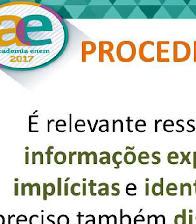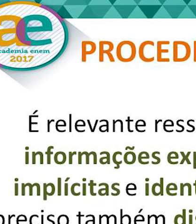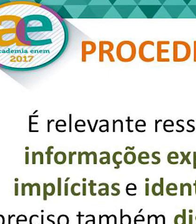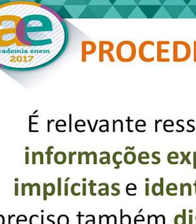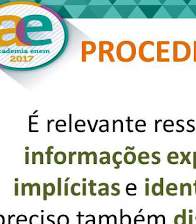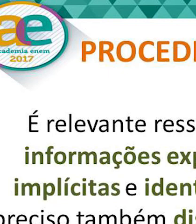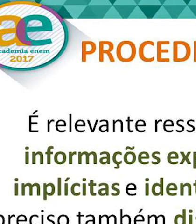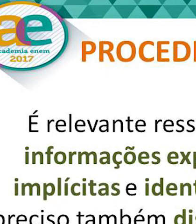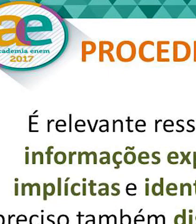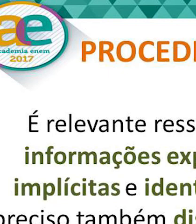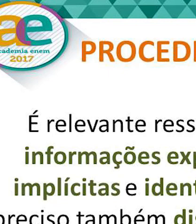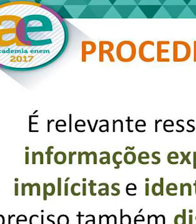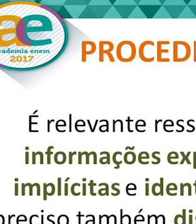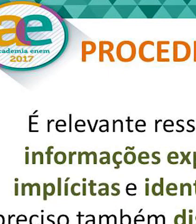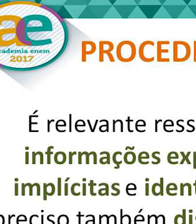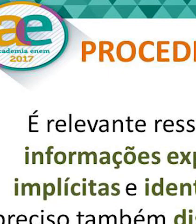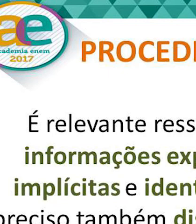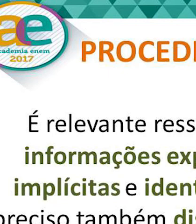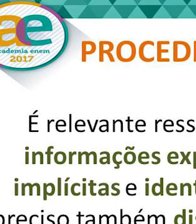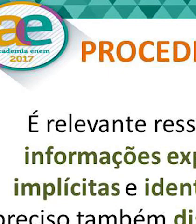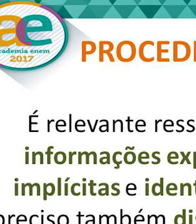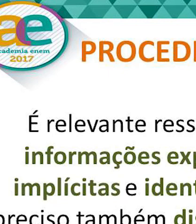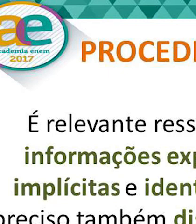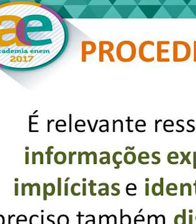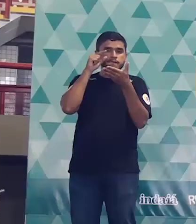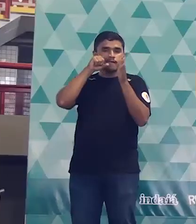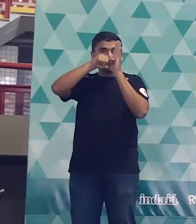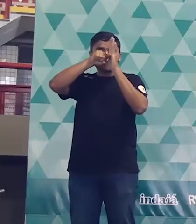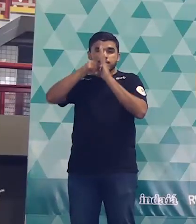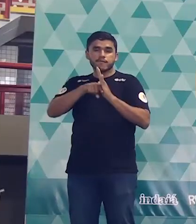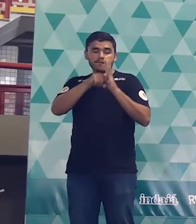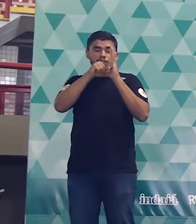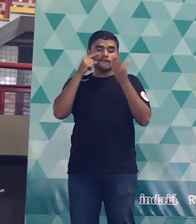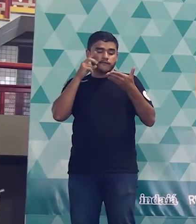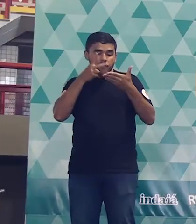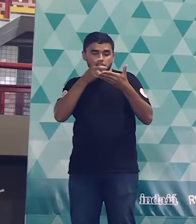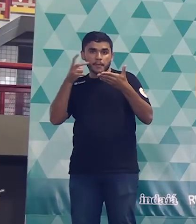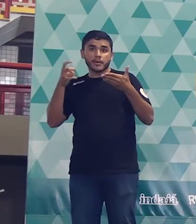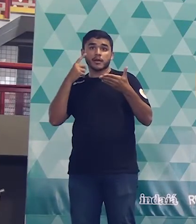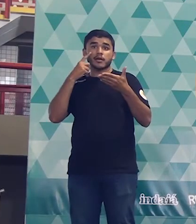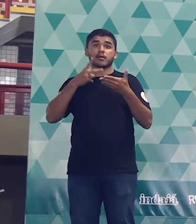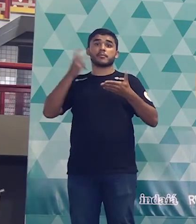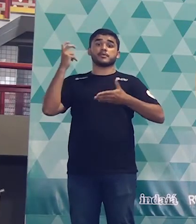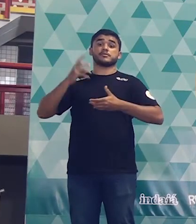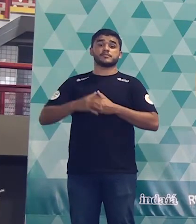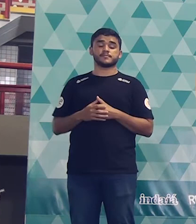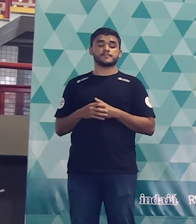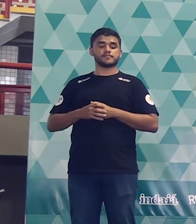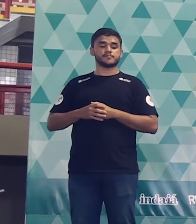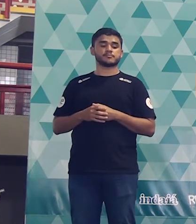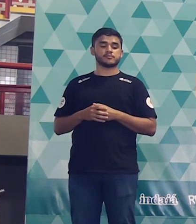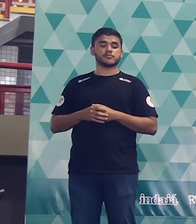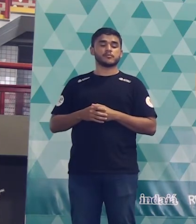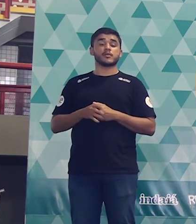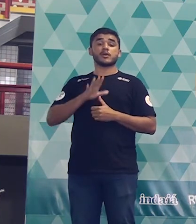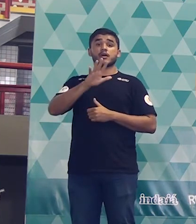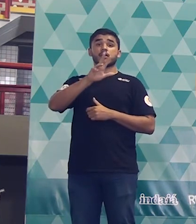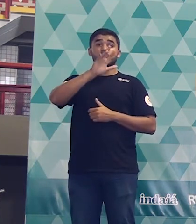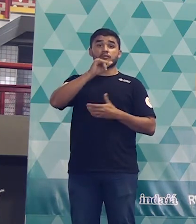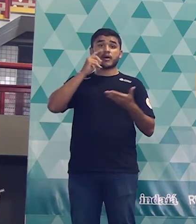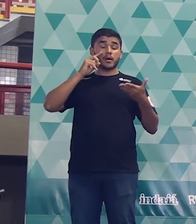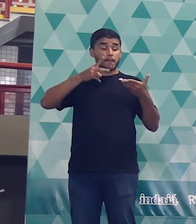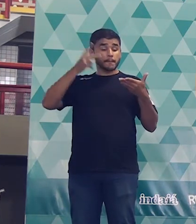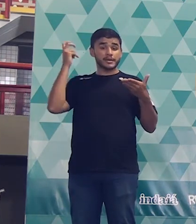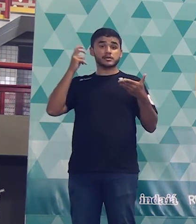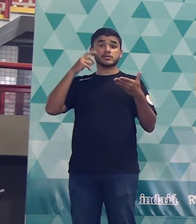informações implícitas. A gente vai já entrar no detalhe o que seria cada elemento desse aí, tá? E identificar